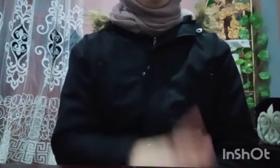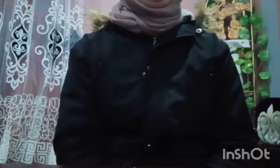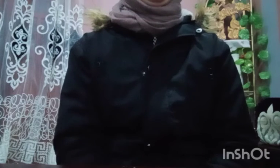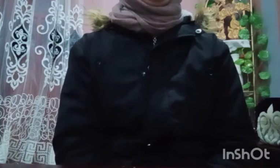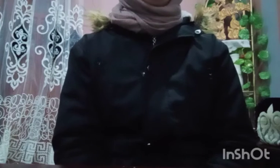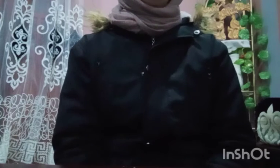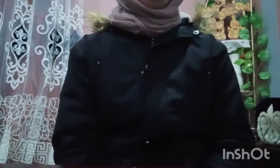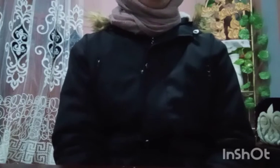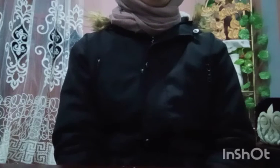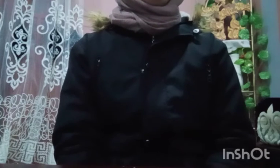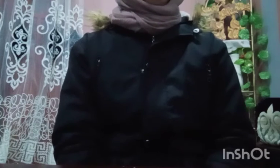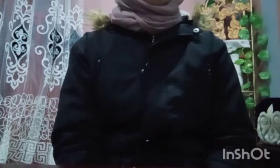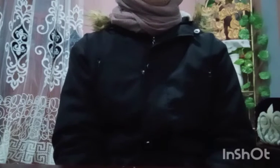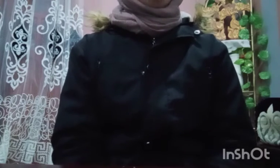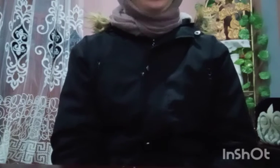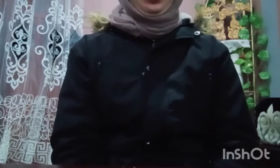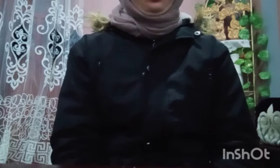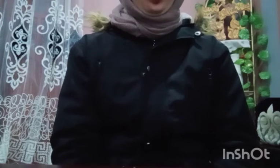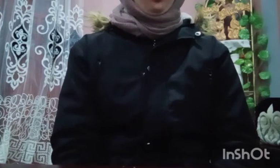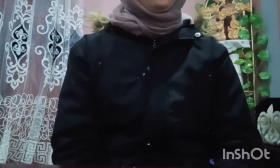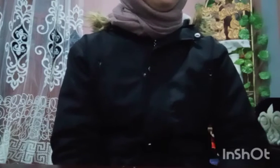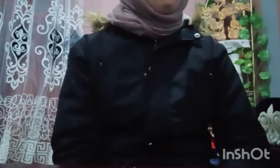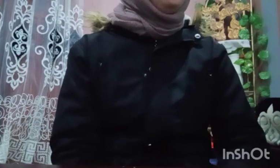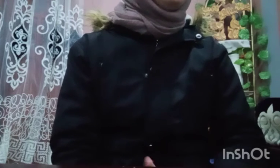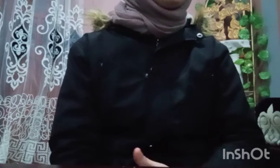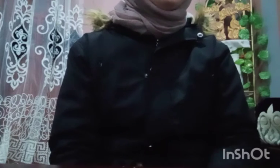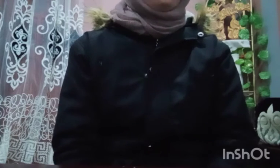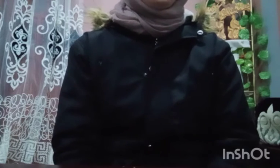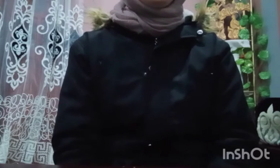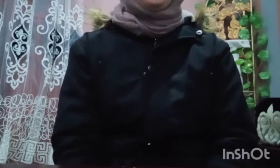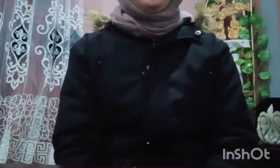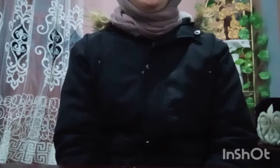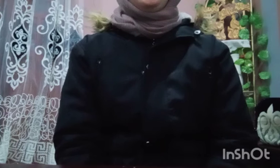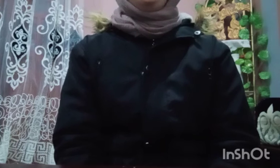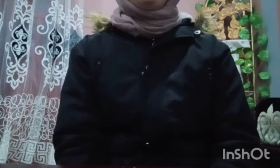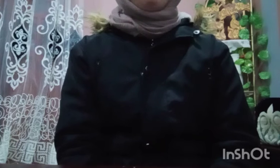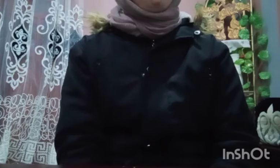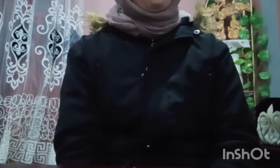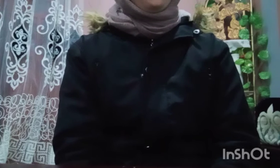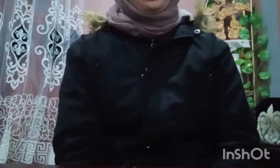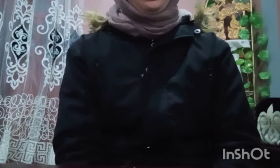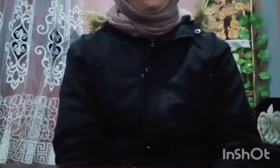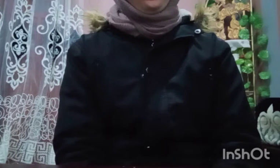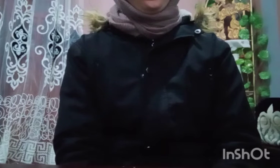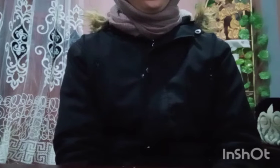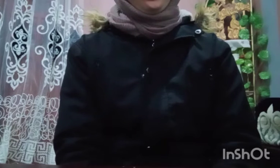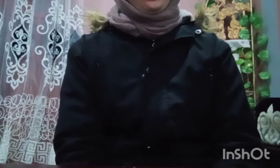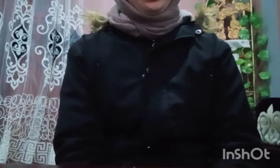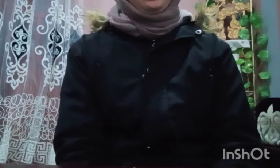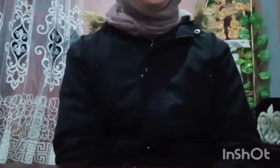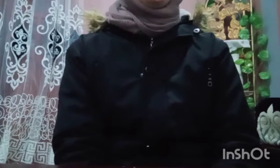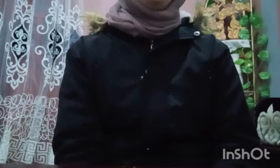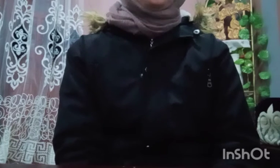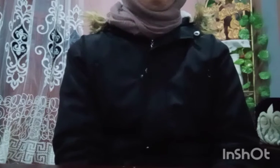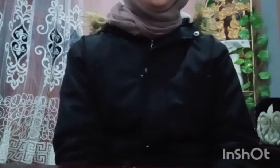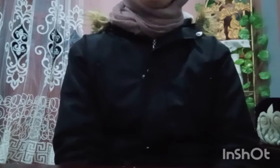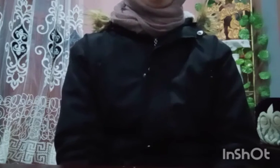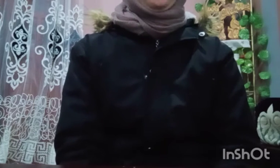فعلا. والله انصدمت، والله انصدمت. يعني شوفوا ثقوا بربي، ثقوا بربي،